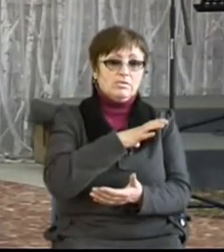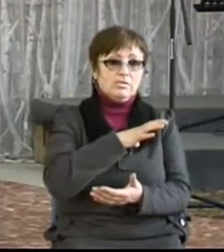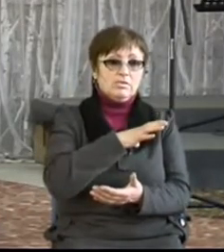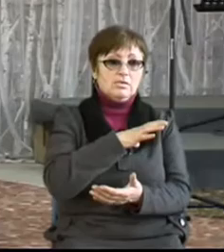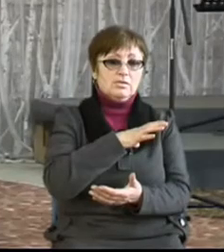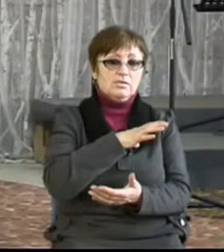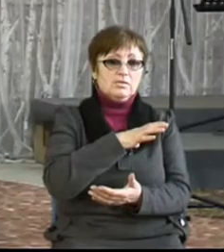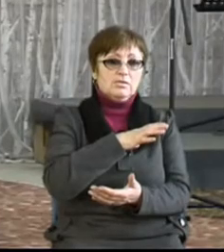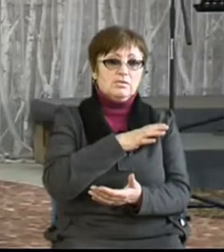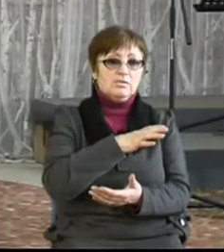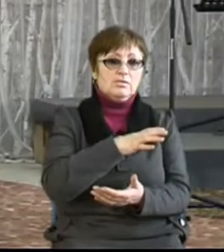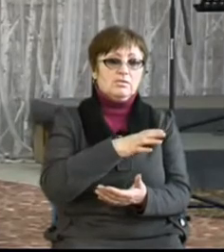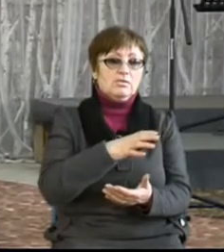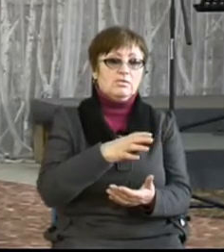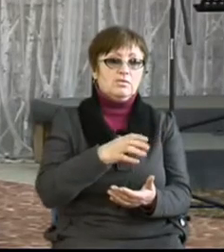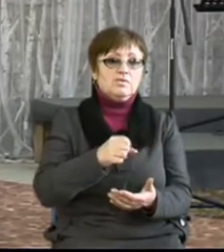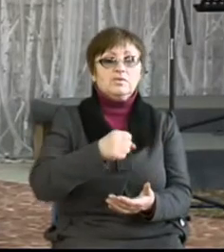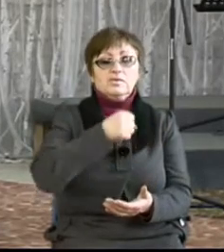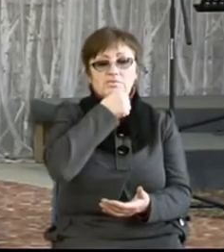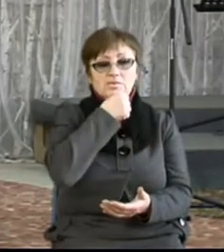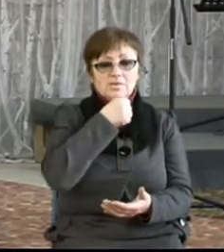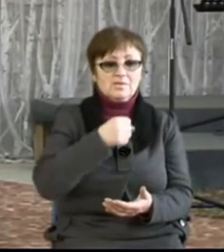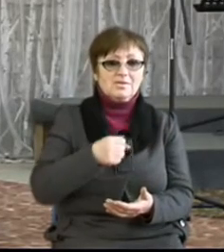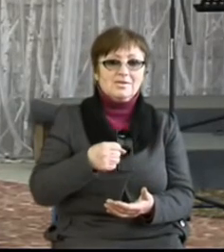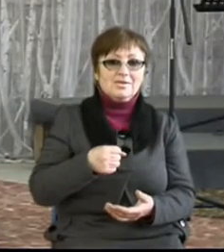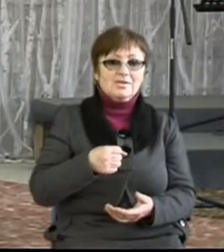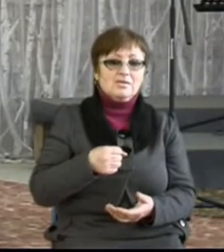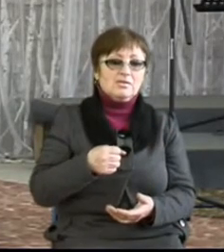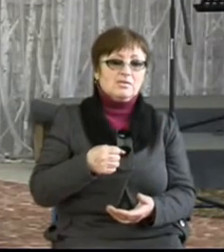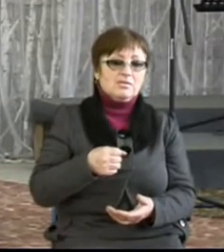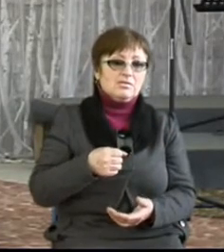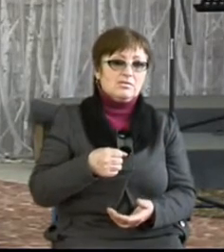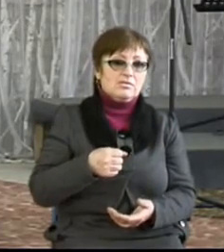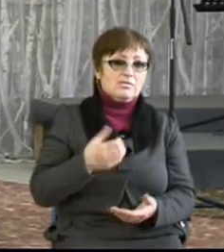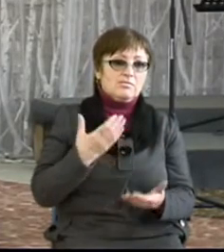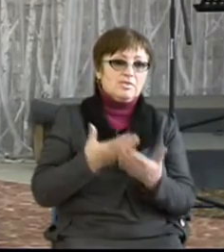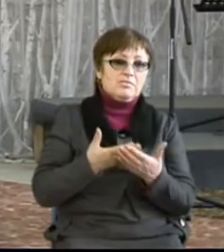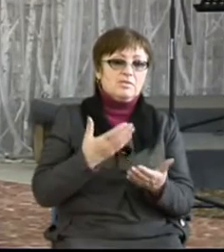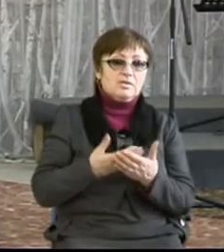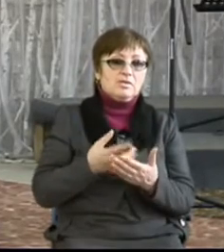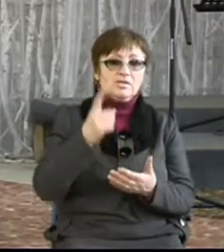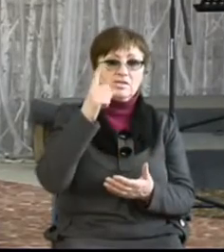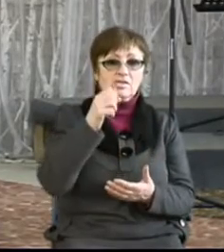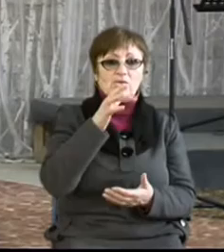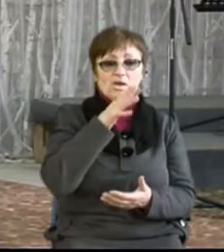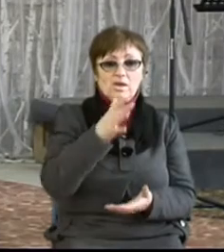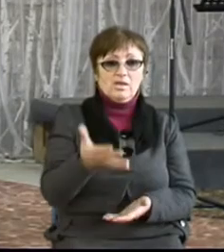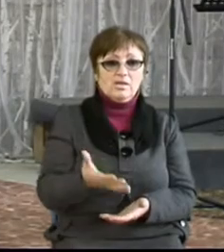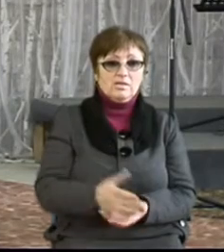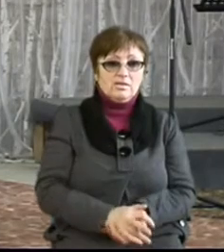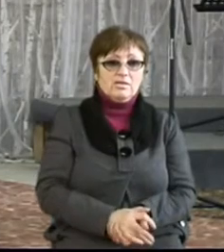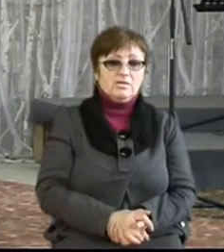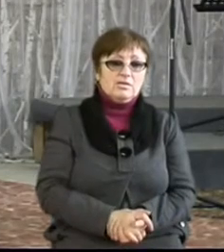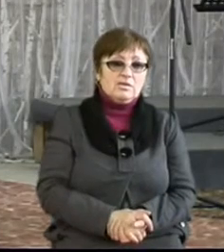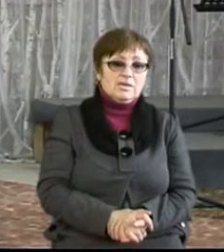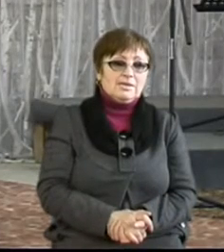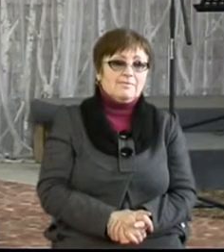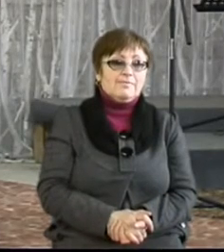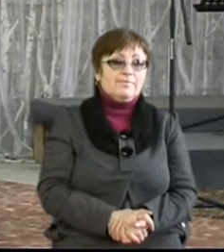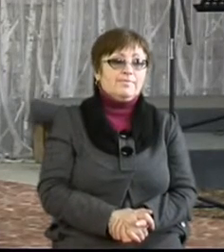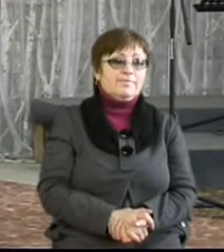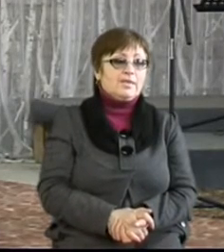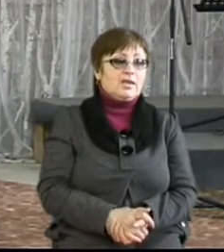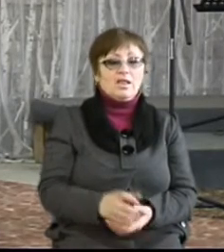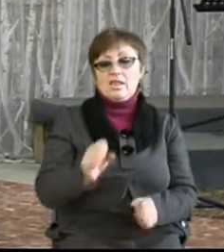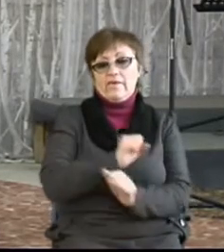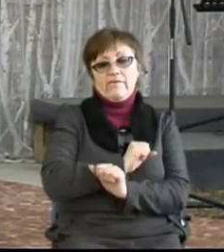был, очень в возрасте был, небольшой, а в возрасте был, что ему было около сотни лет. И понятно,